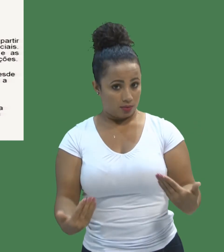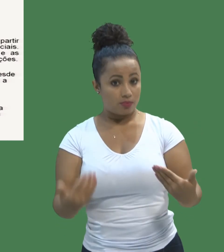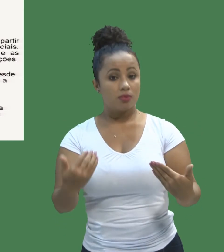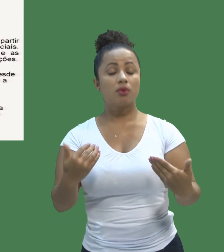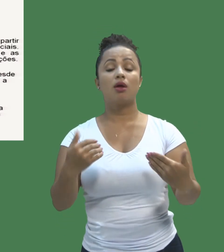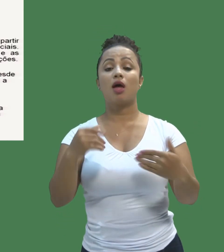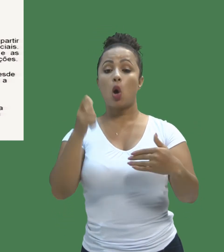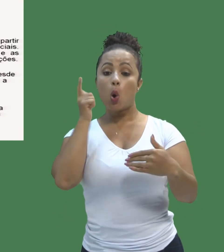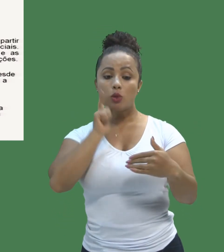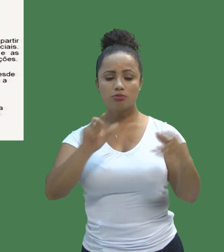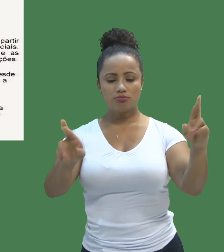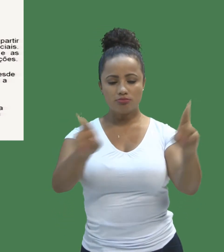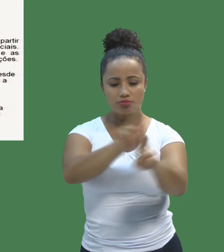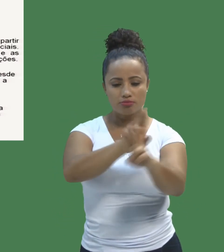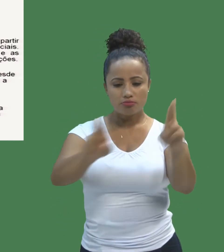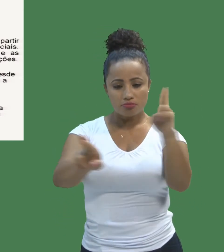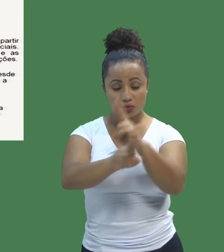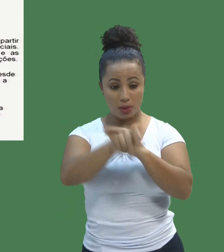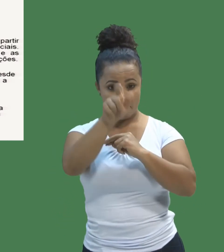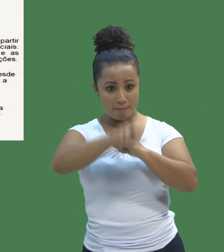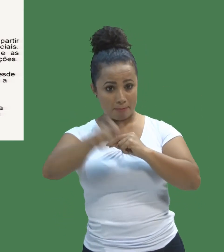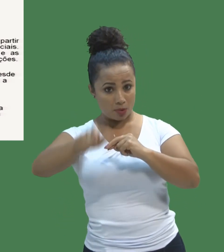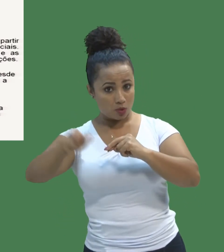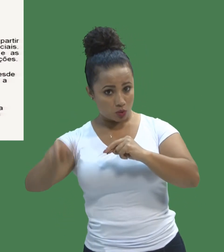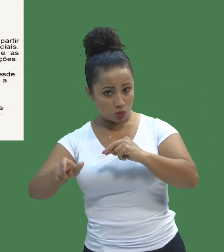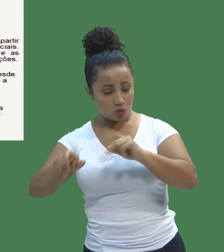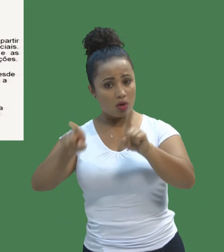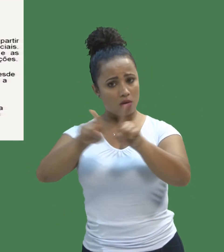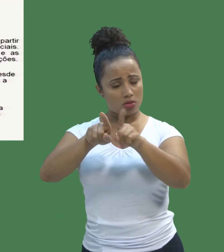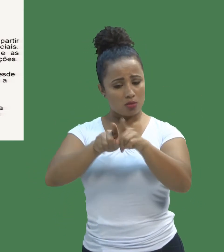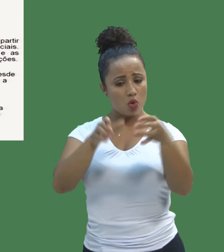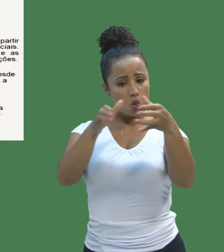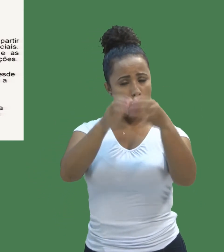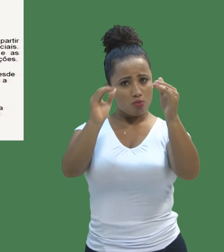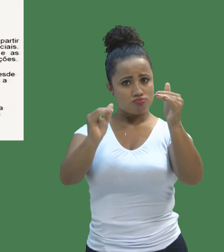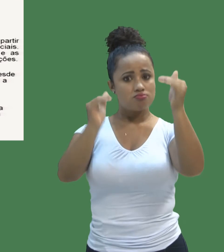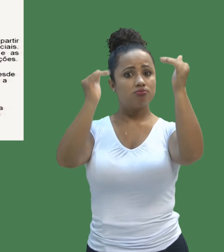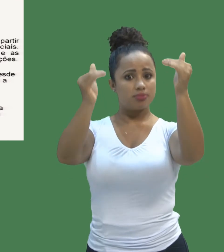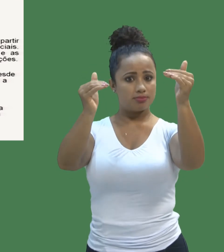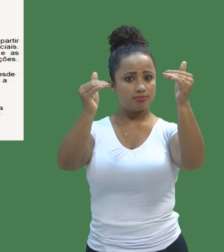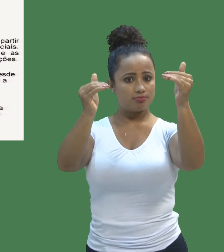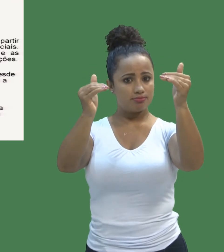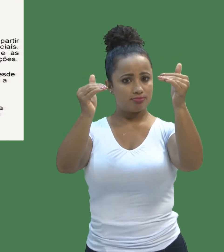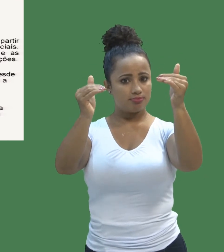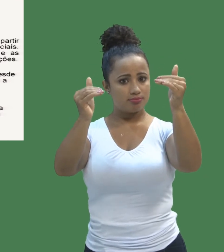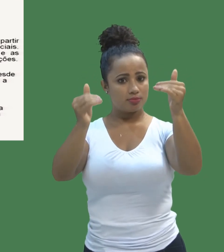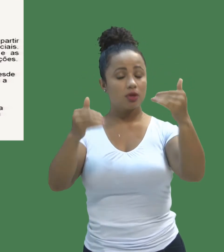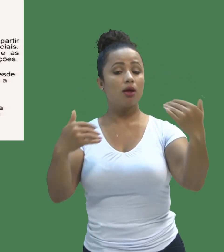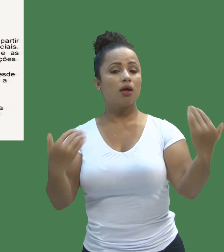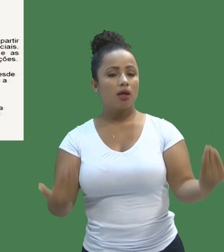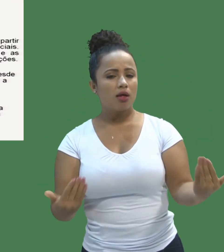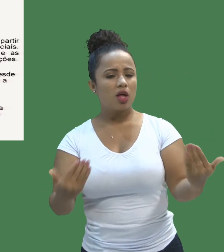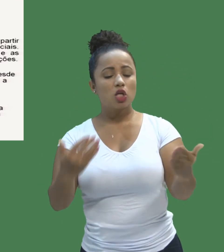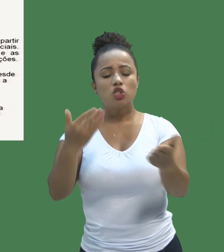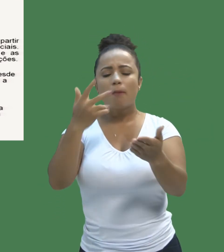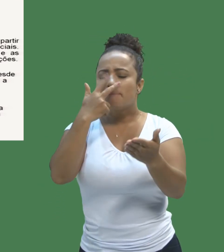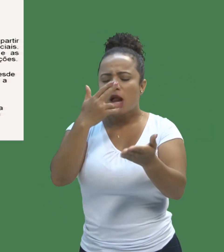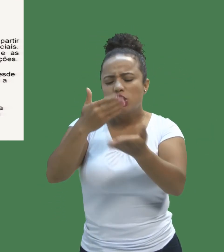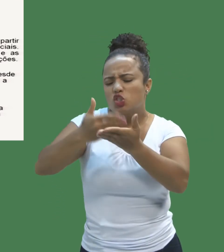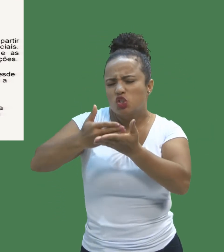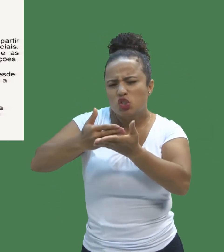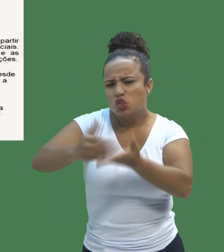então, produto da relação entre os indivíduos e as instituições sociais. Descarta